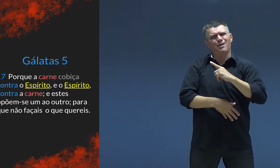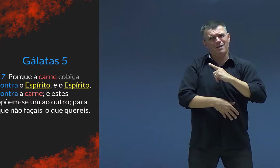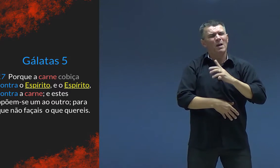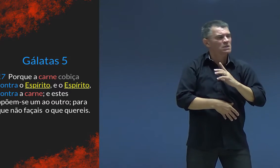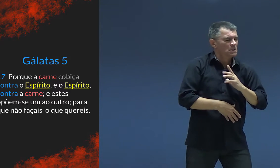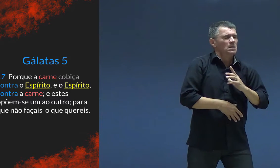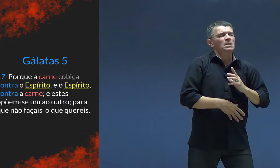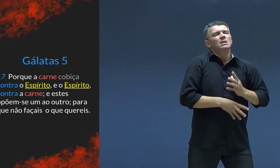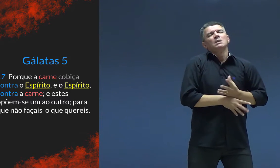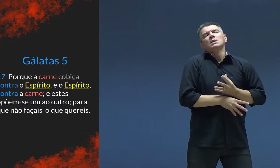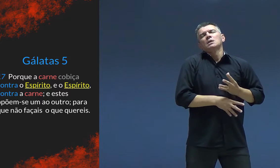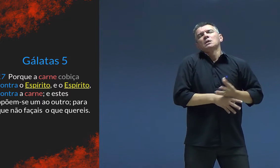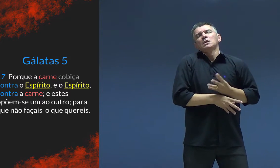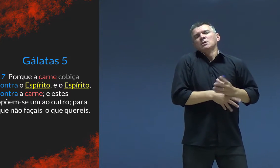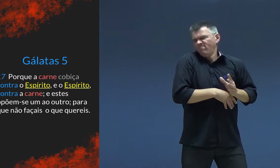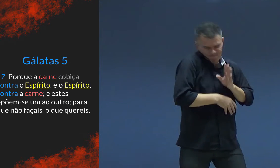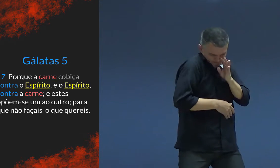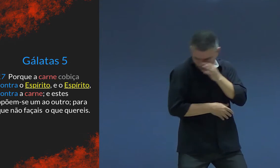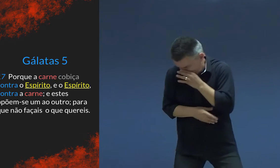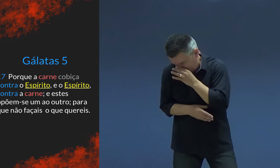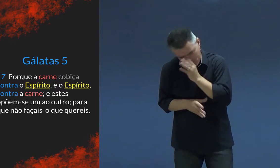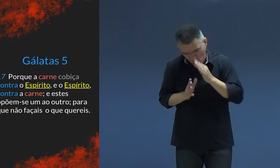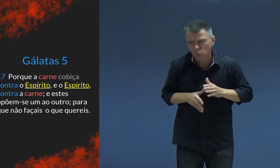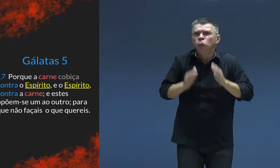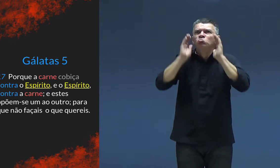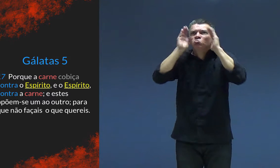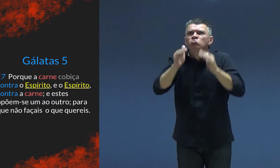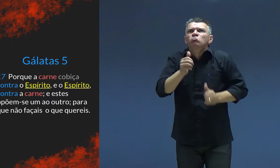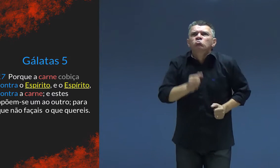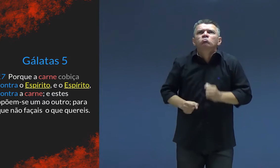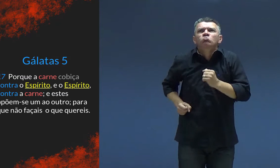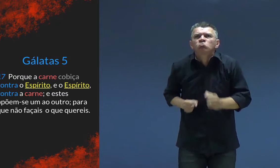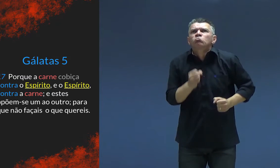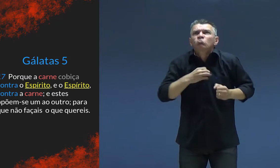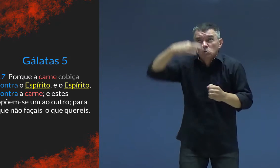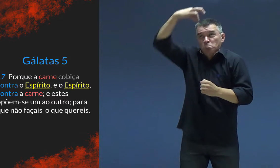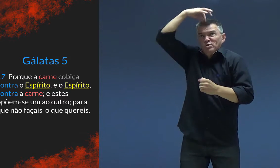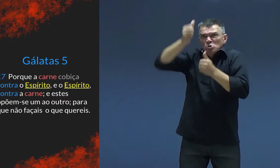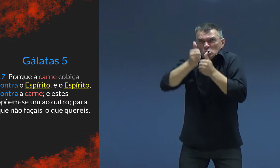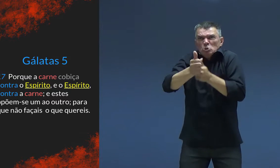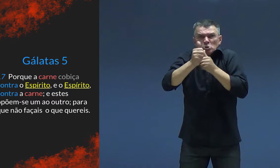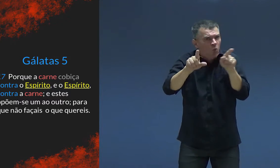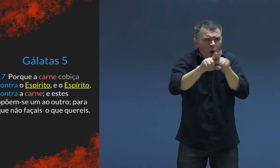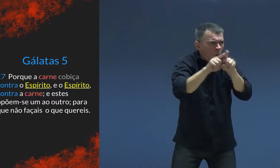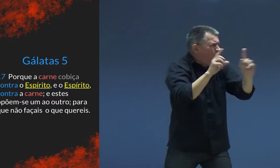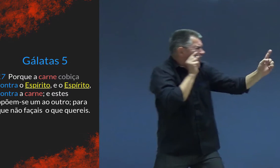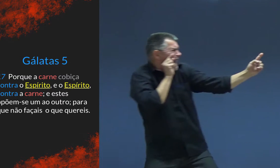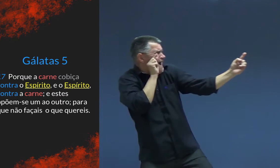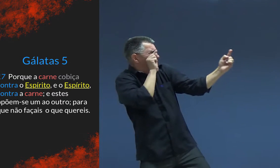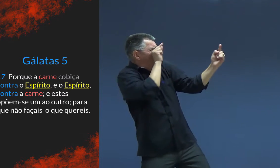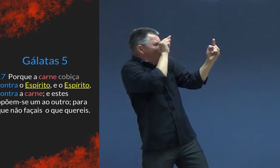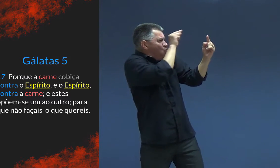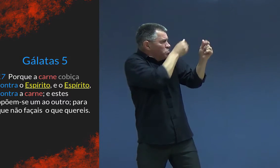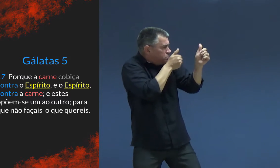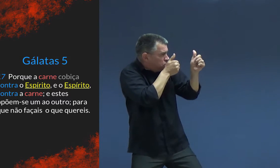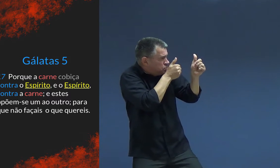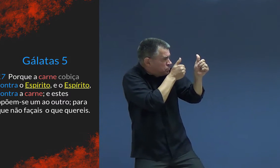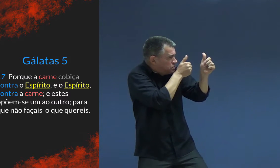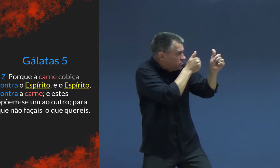isso acontece. E às vezes você tem que aguentar e suportar aquilo e olhar pra frente, né? Não, eu vou andar com o Espírito. É como se fosse